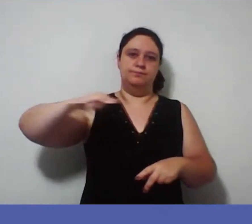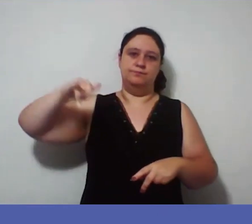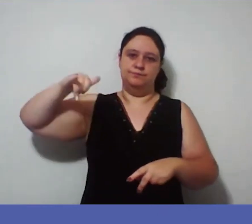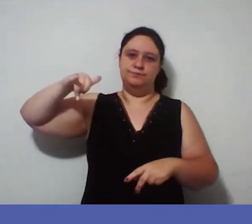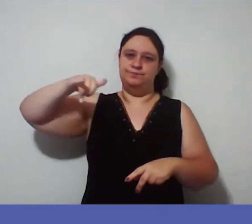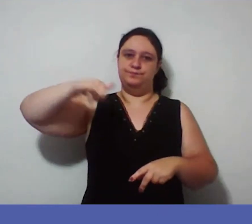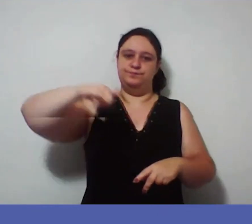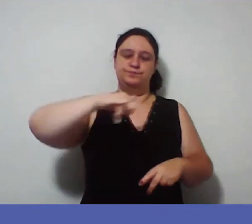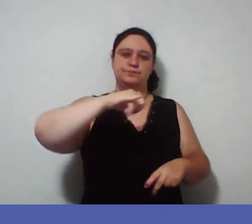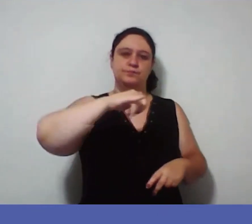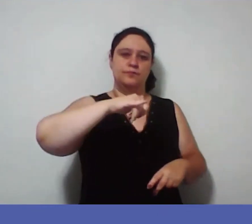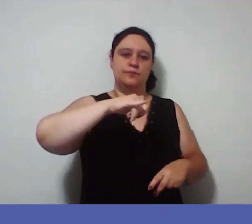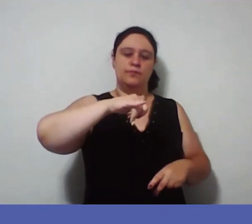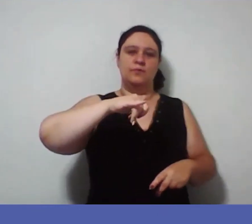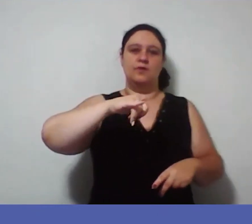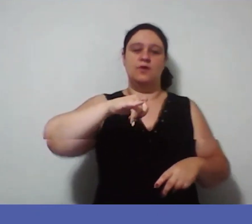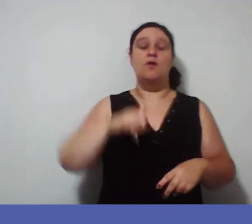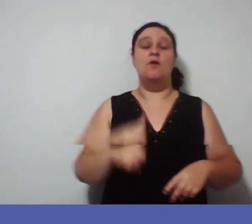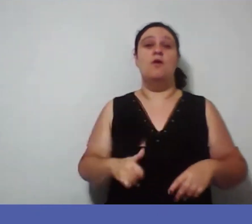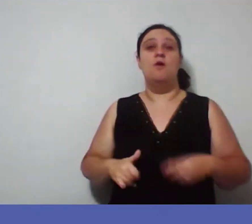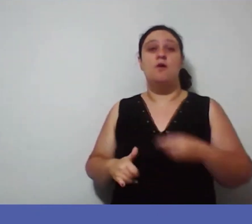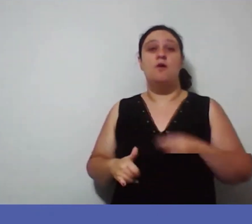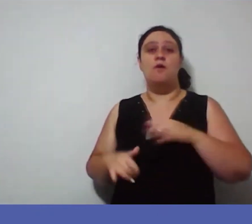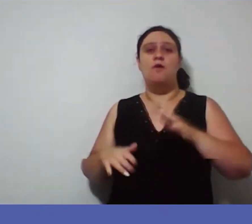seu filho de quantos anos?